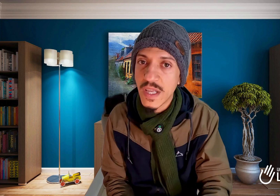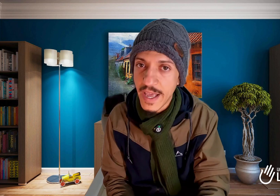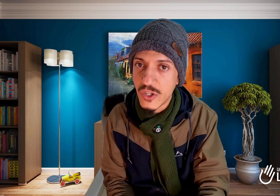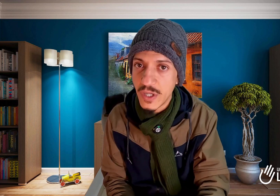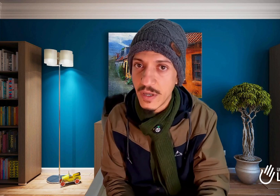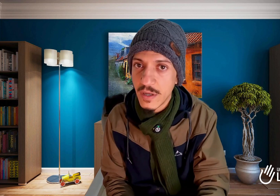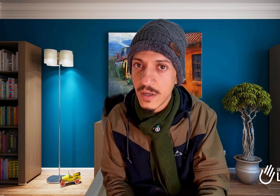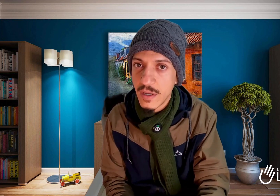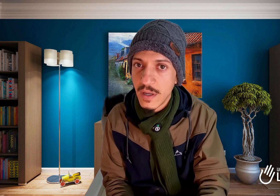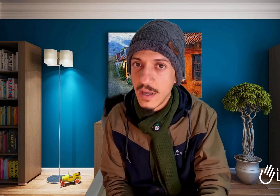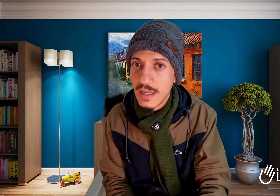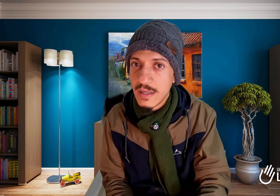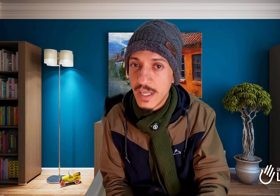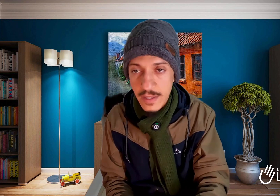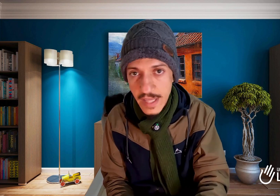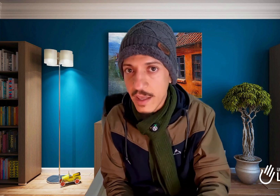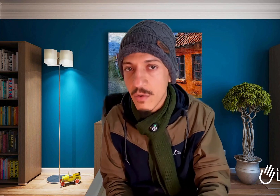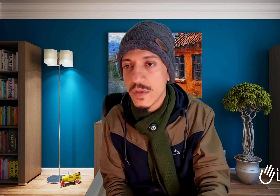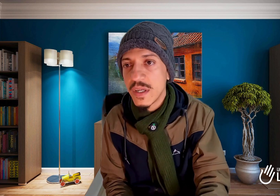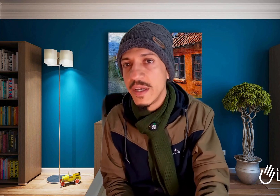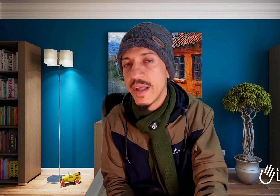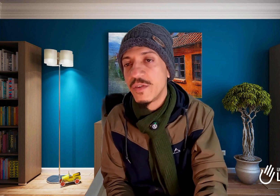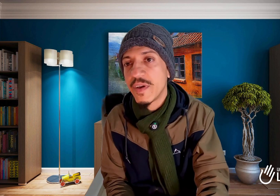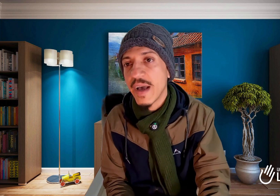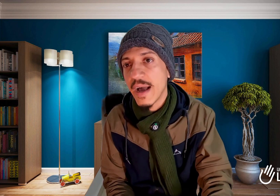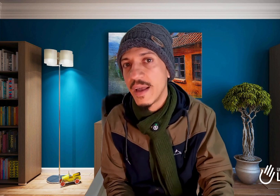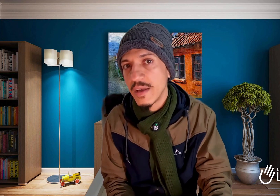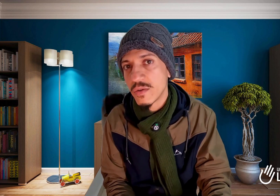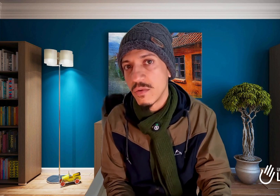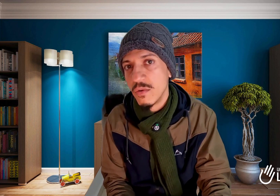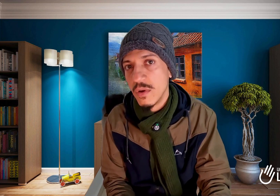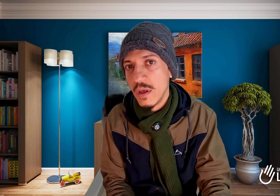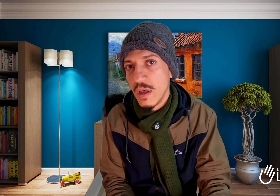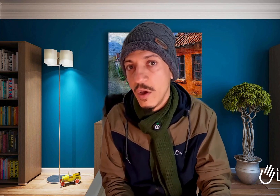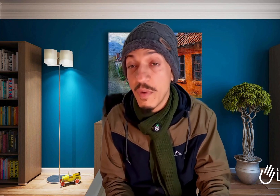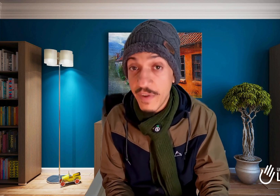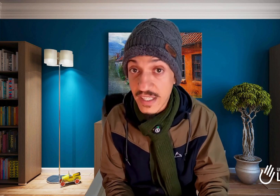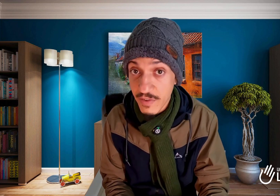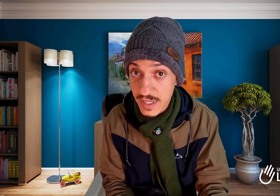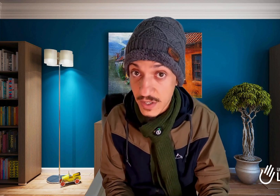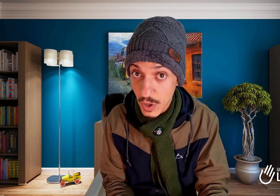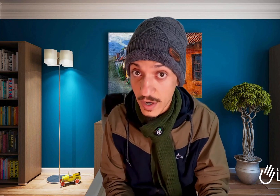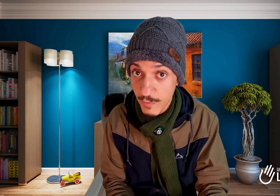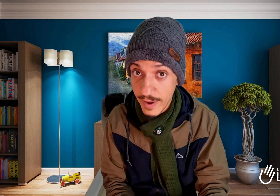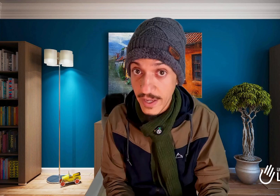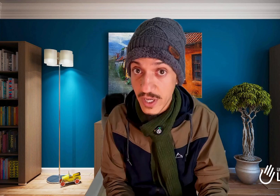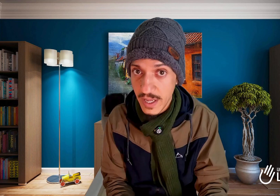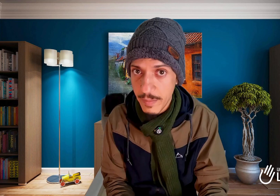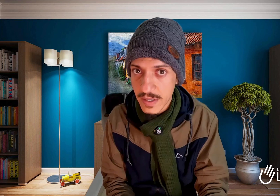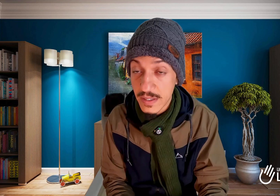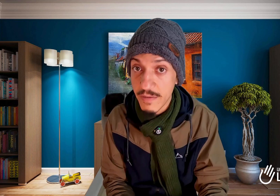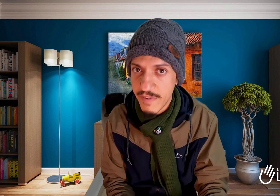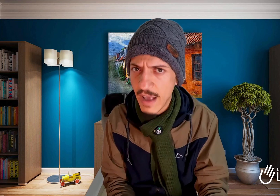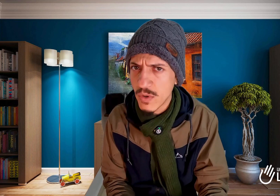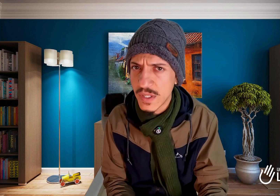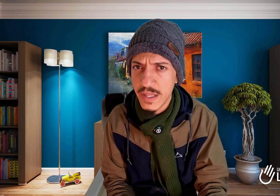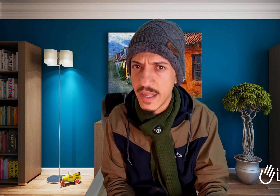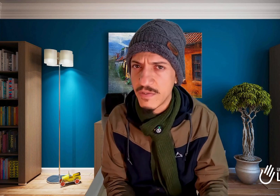semiconsciente, você tem que conseguir identificar que ele é surdo. Uma vez que você se torna fluente em Libras, você vai conseguir identificar com